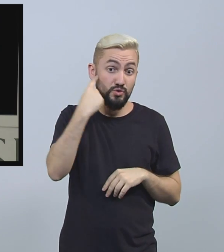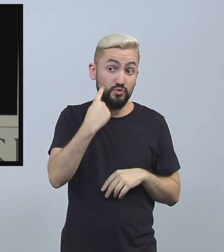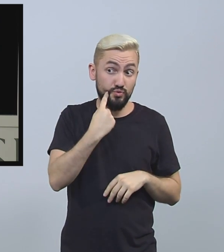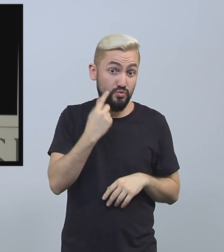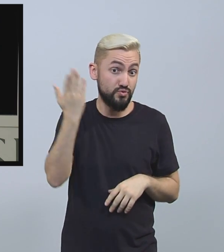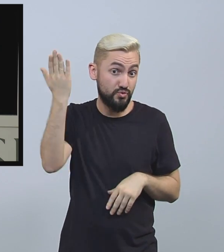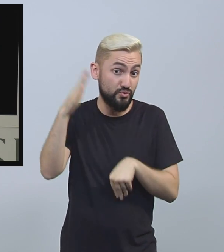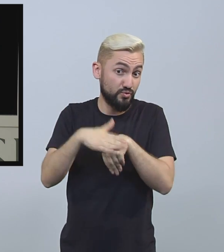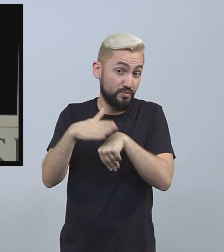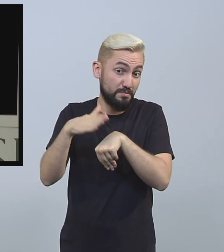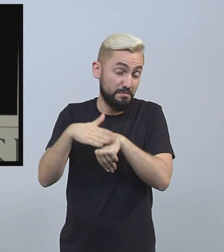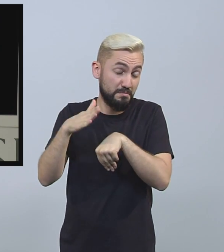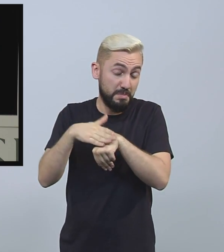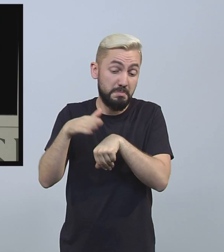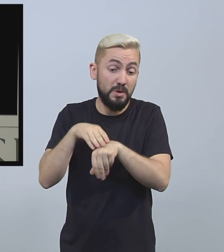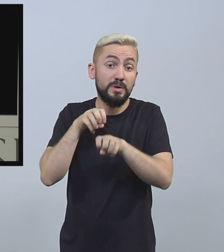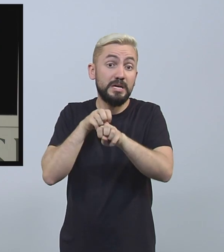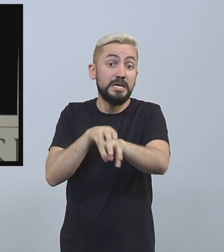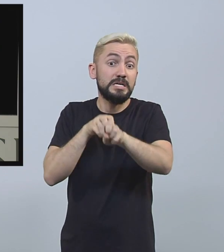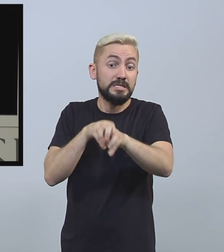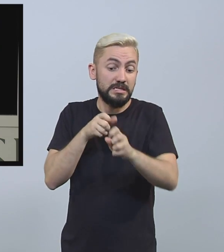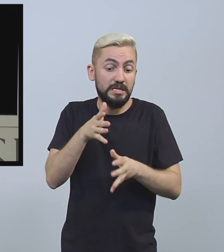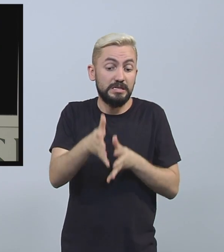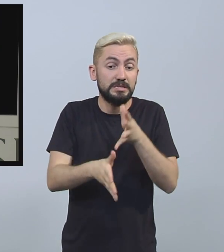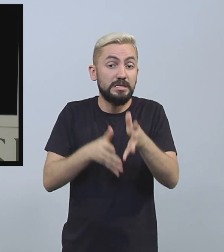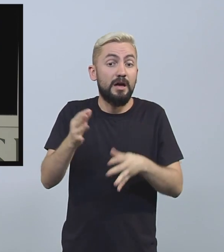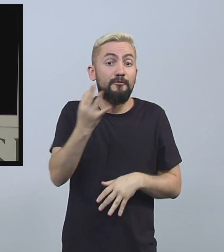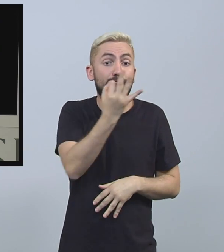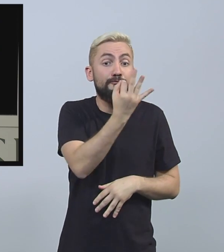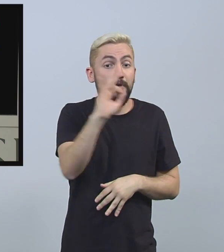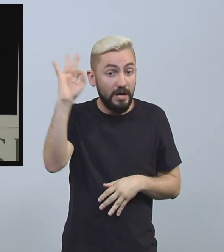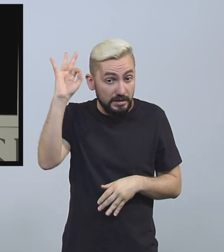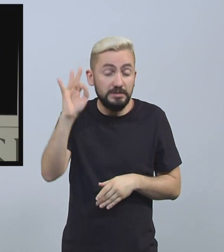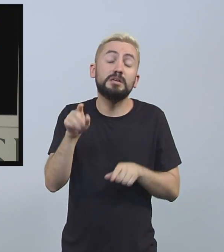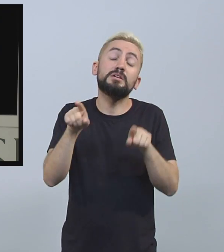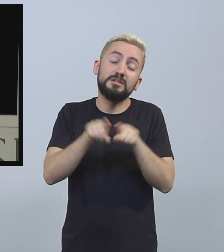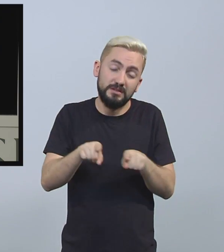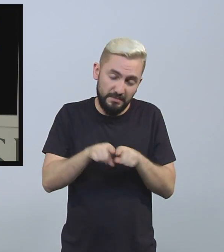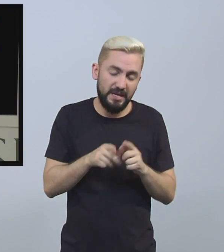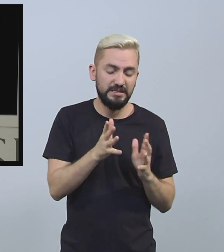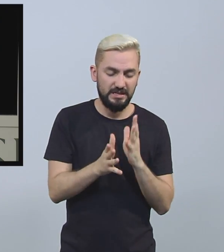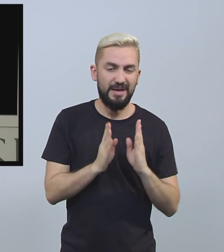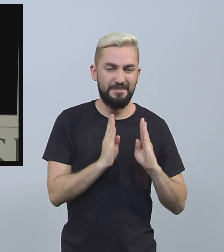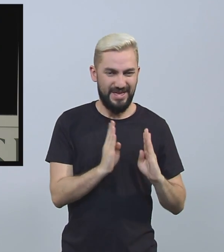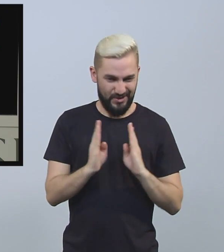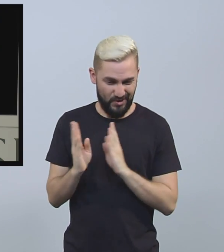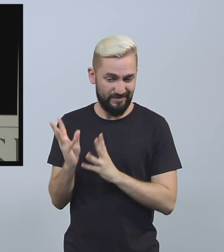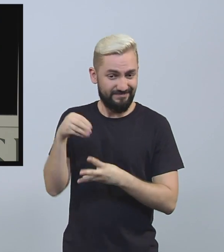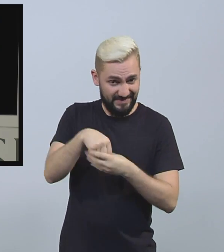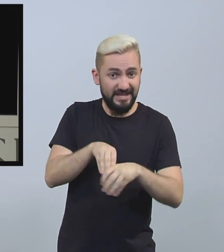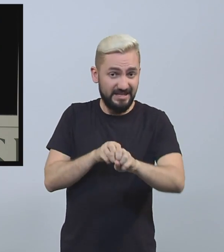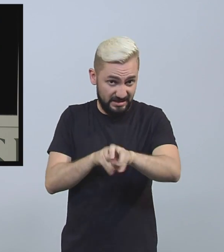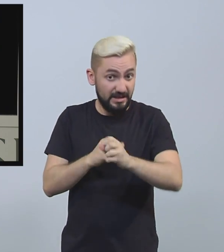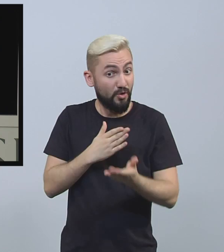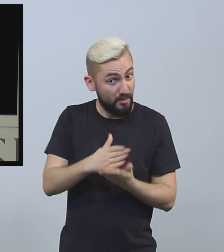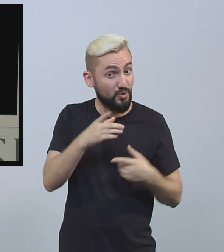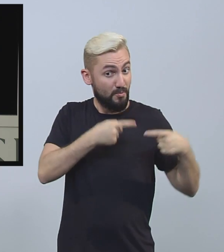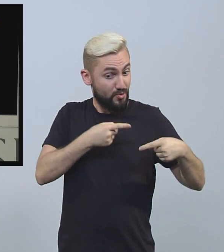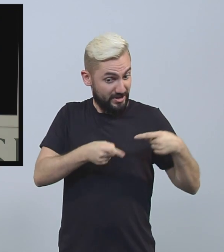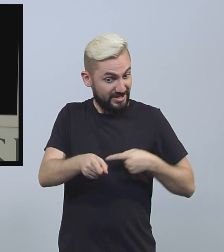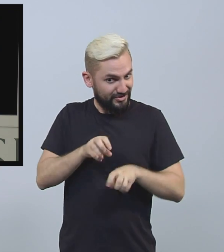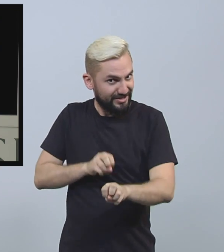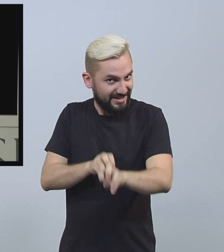que empregava em suas aulas a língua de sinais francesa e os sinais metódicos. Mas, no